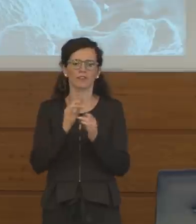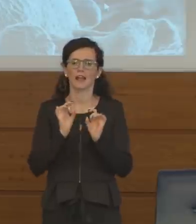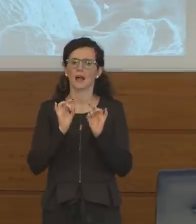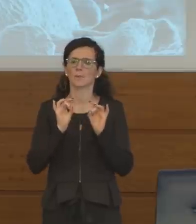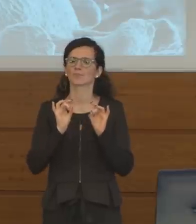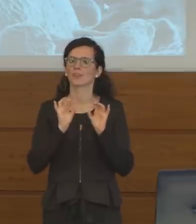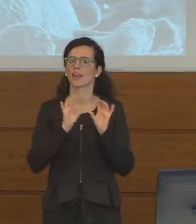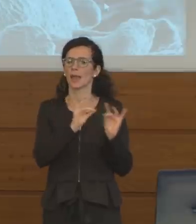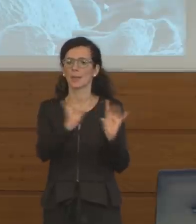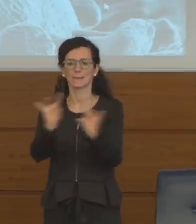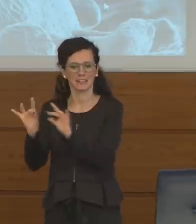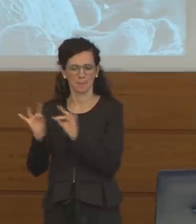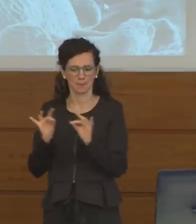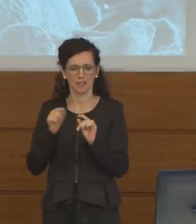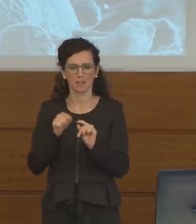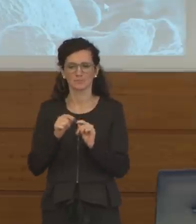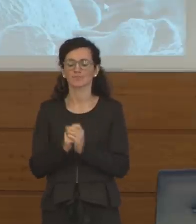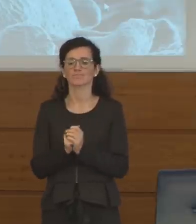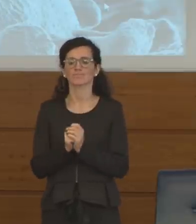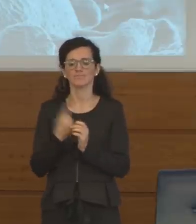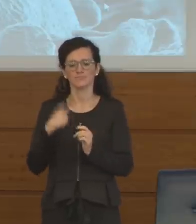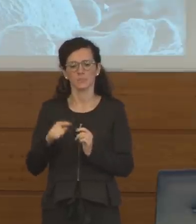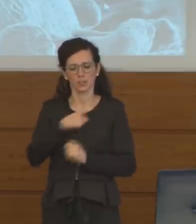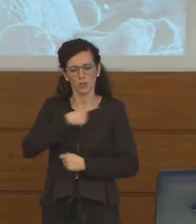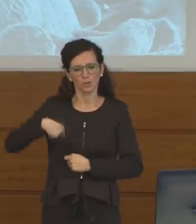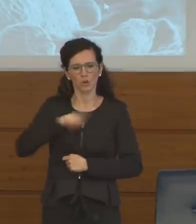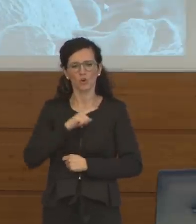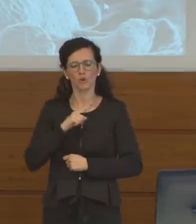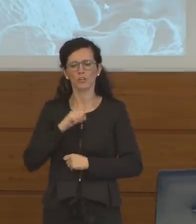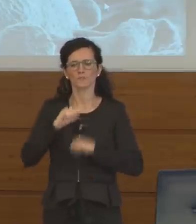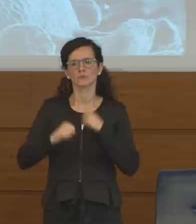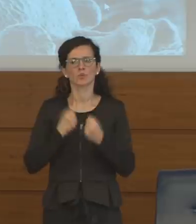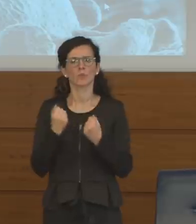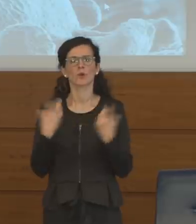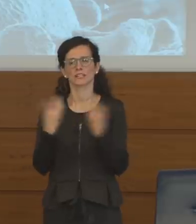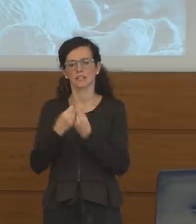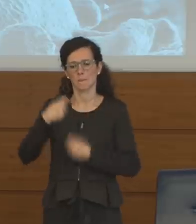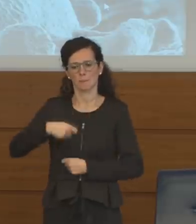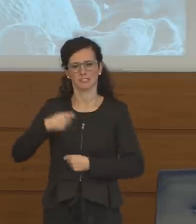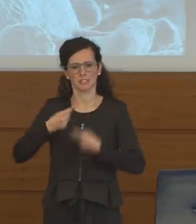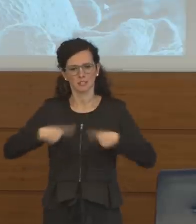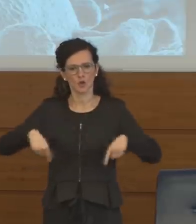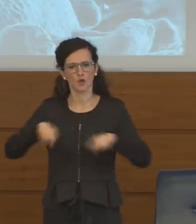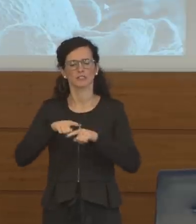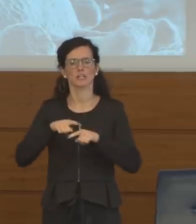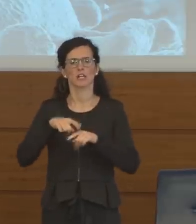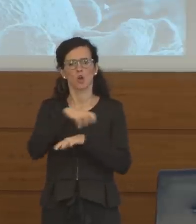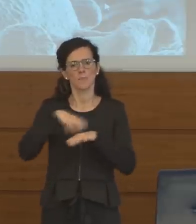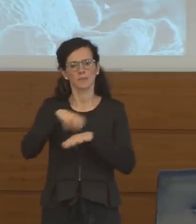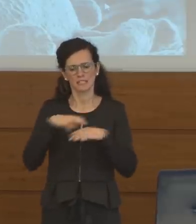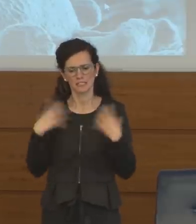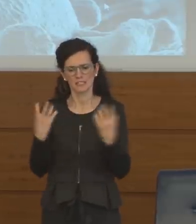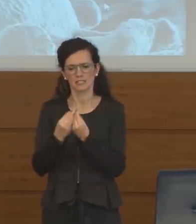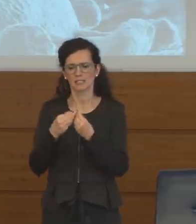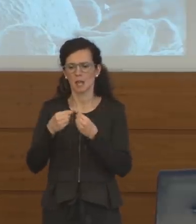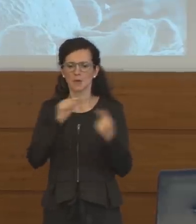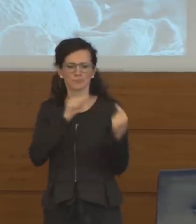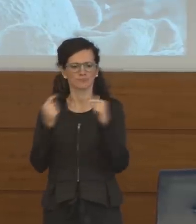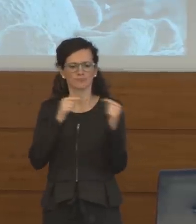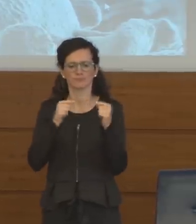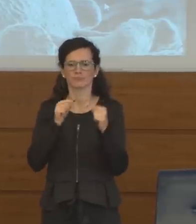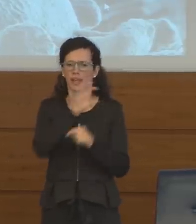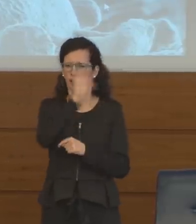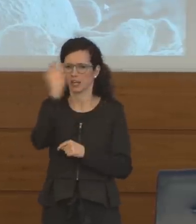misure che sono state prese ultimamente, che in questo momento il Presidente del Consiglio con tutti i ministri stanno discutendo con le regioni, vanno